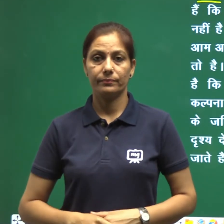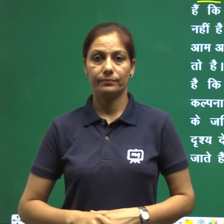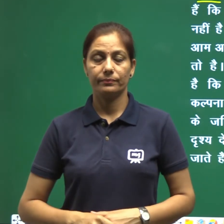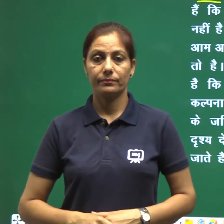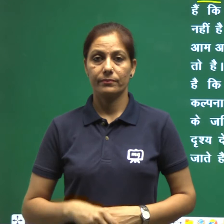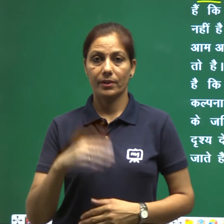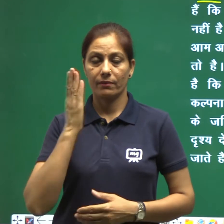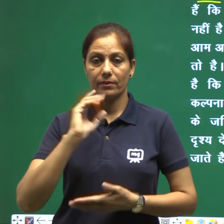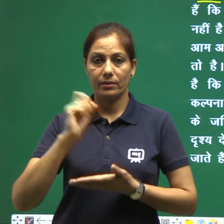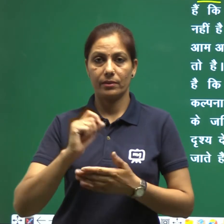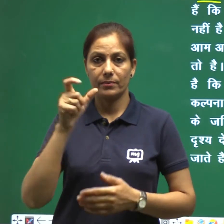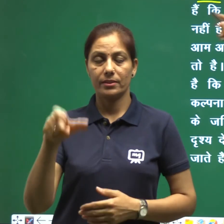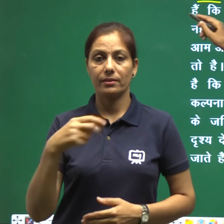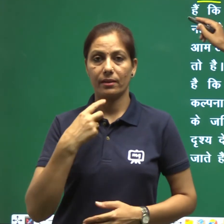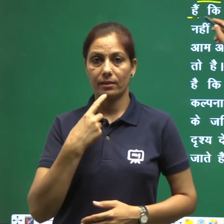कवि कहते हैं कि